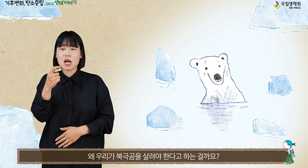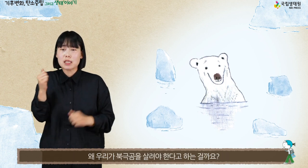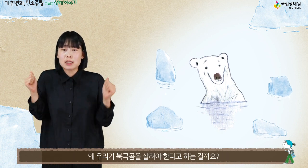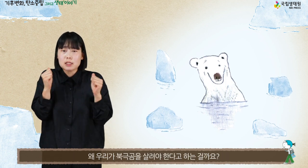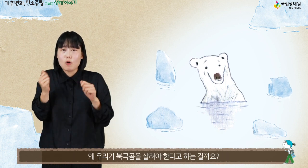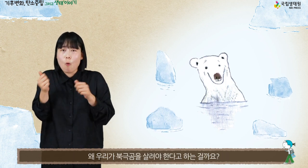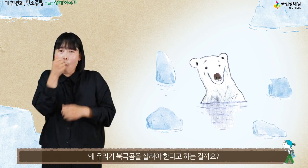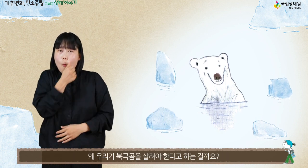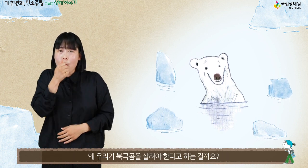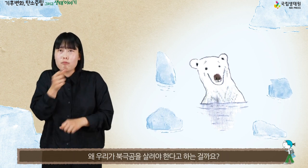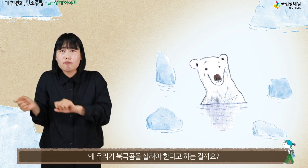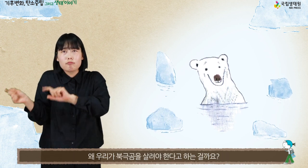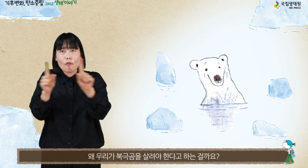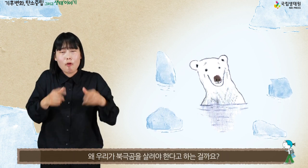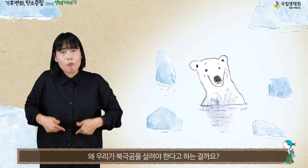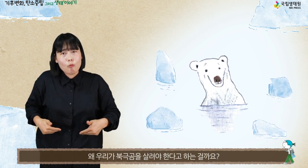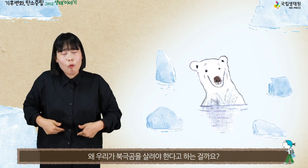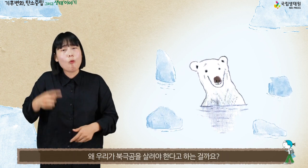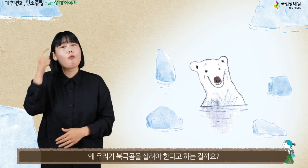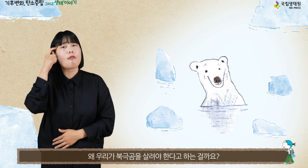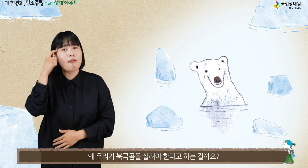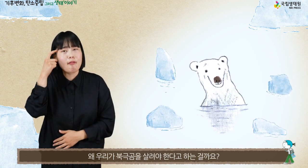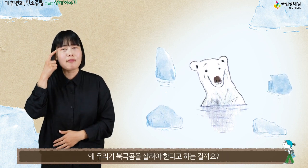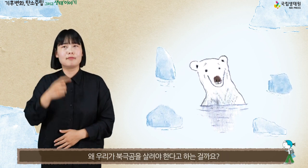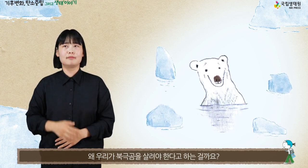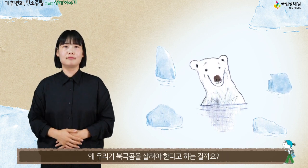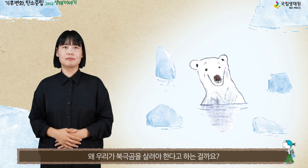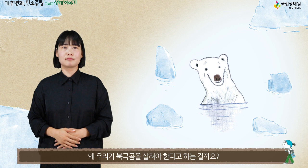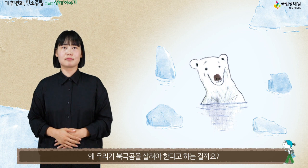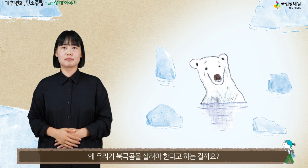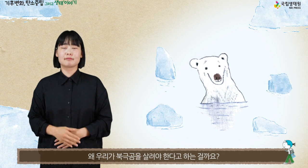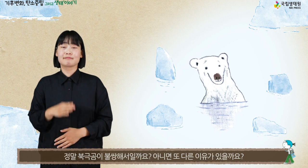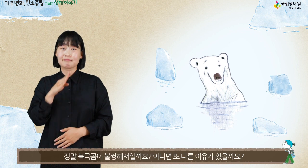왜 우리가 북극곰을 살려야 한다고 하는 걸까요?